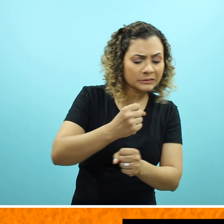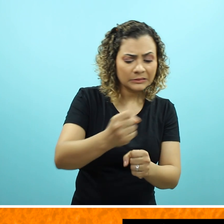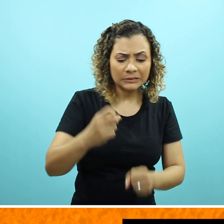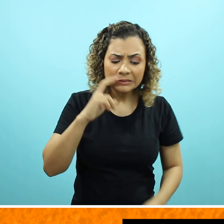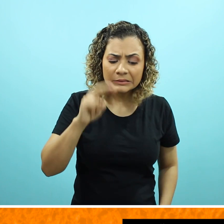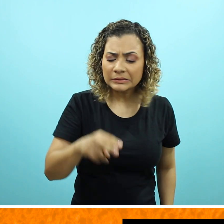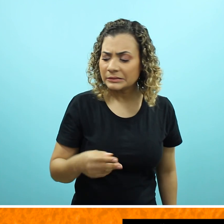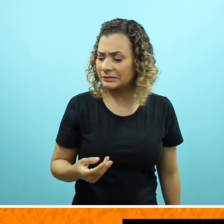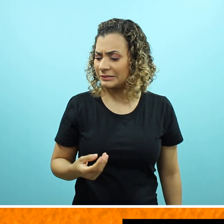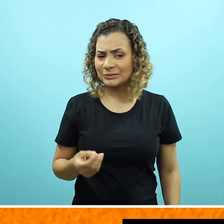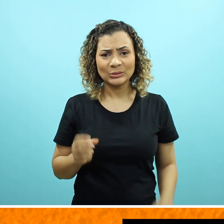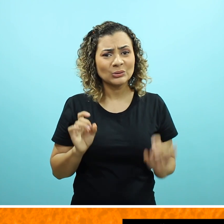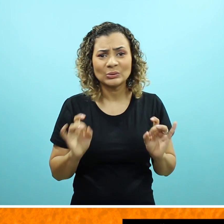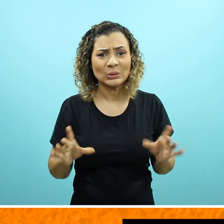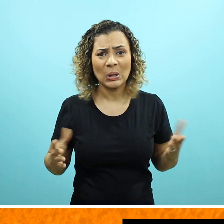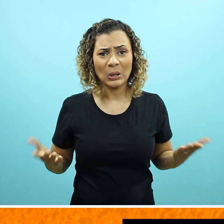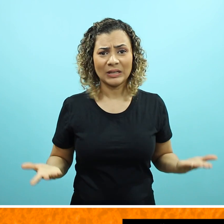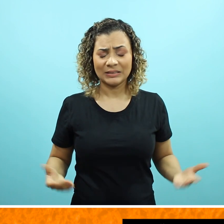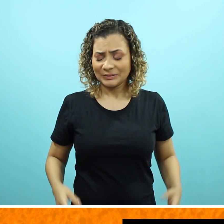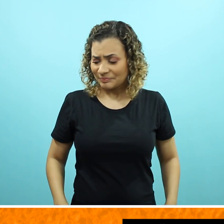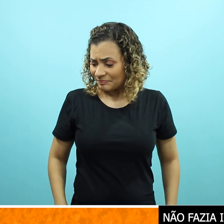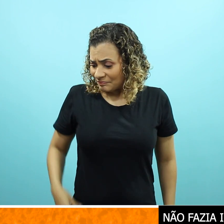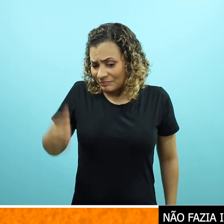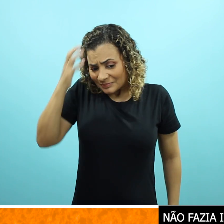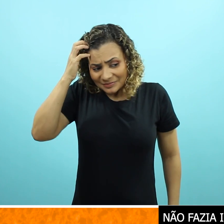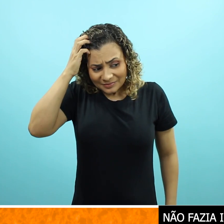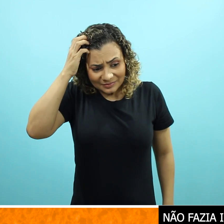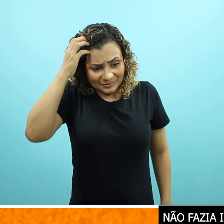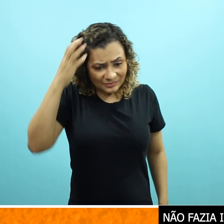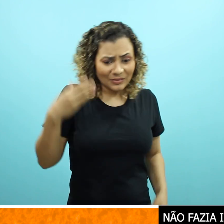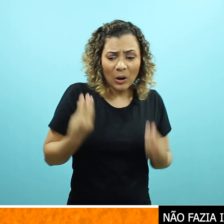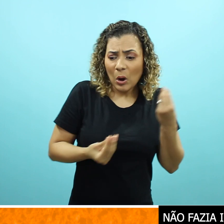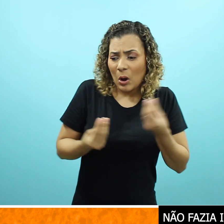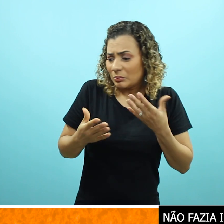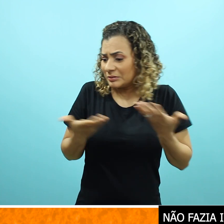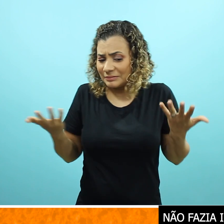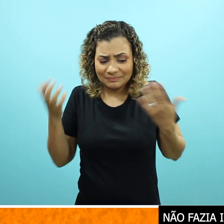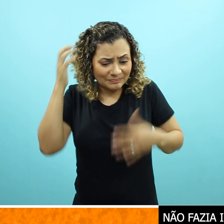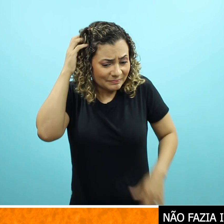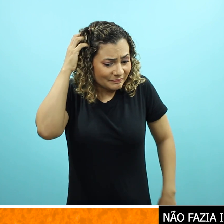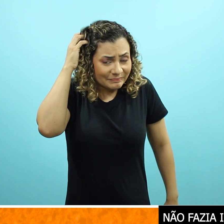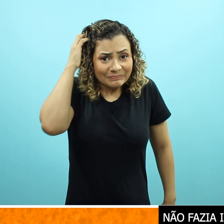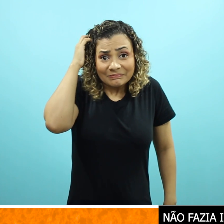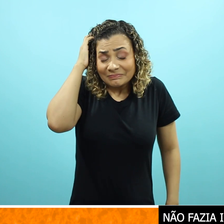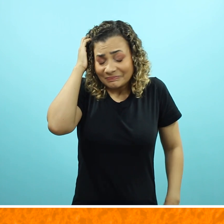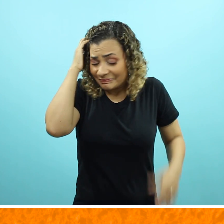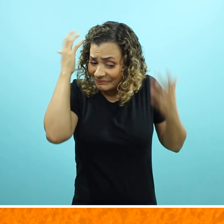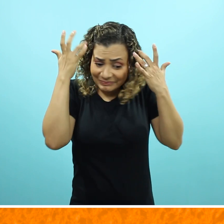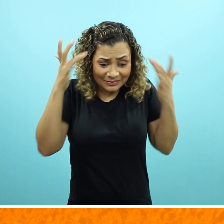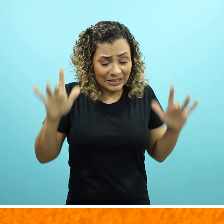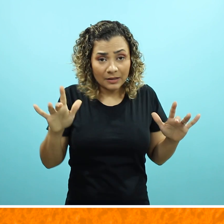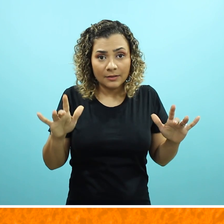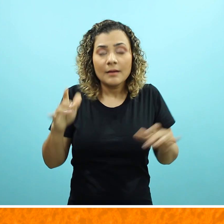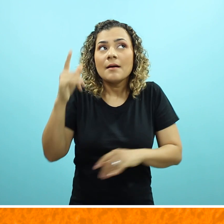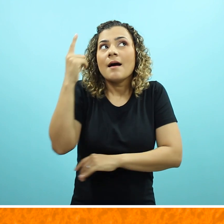Mas não conseguiu sair disso. Não fazia ideia de como continuar.